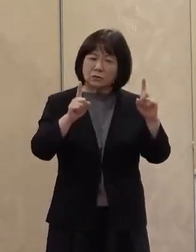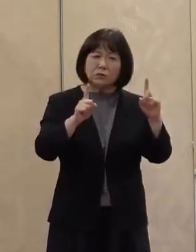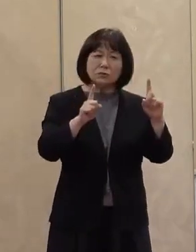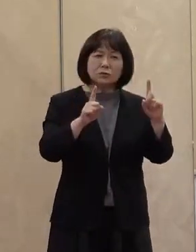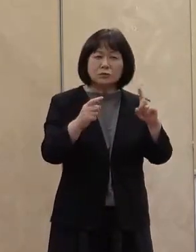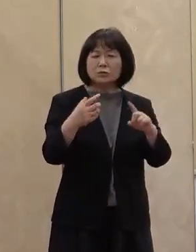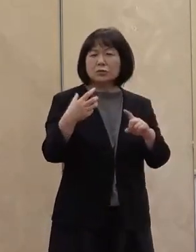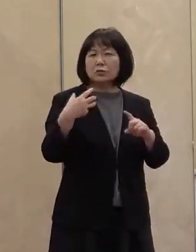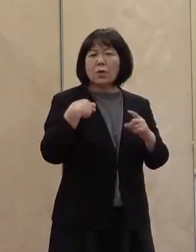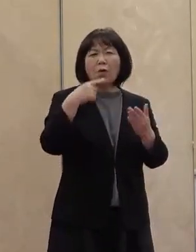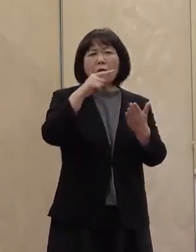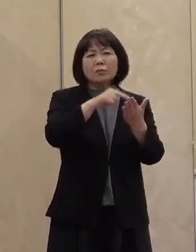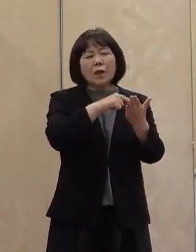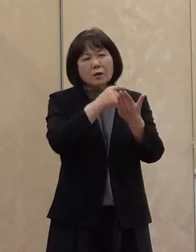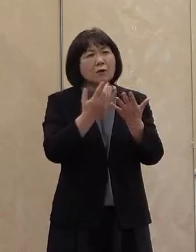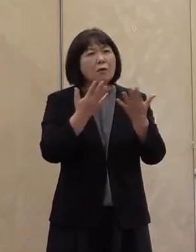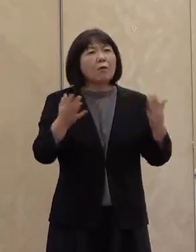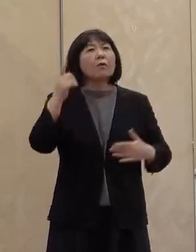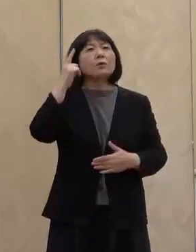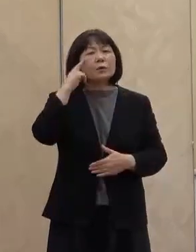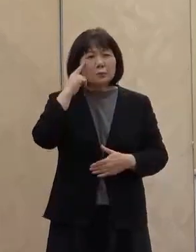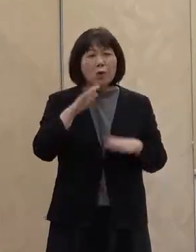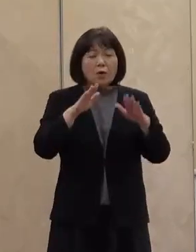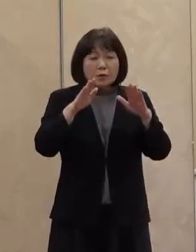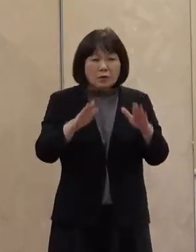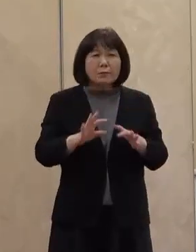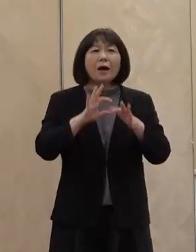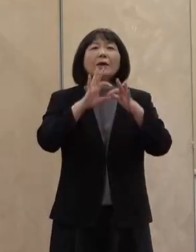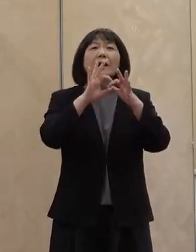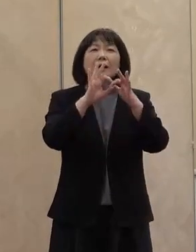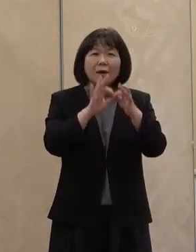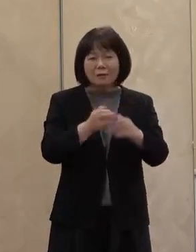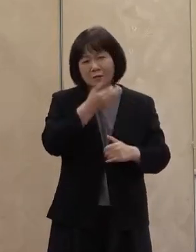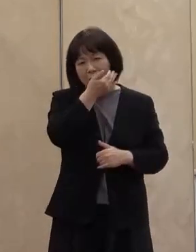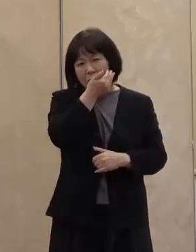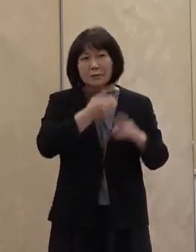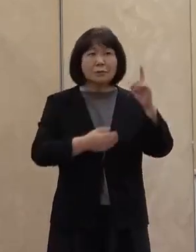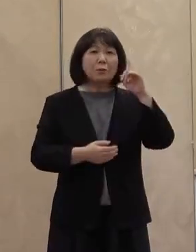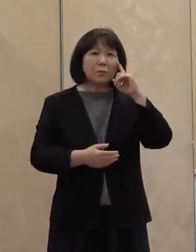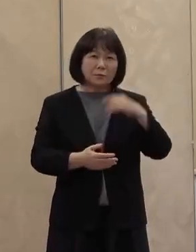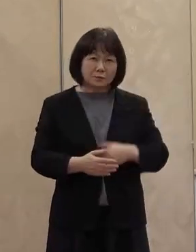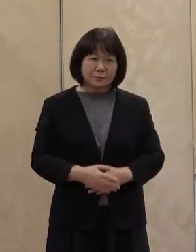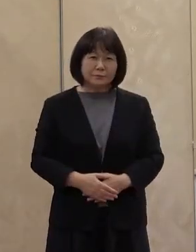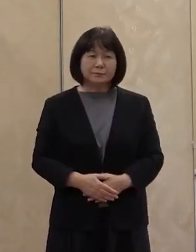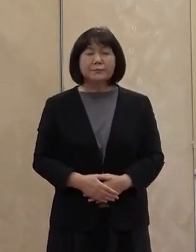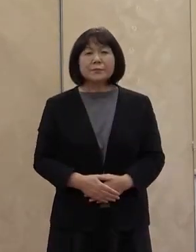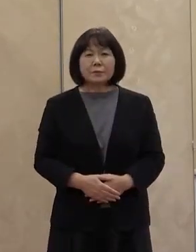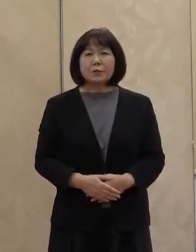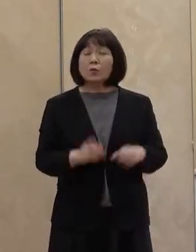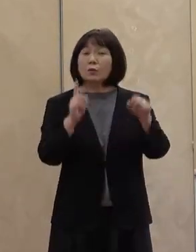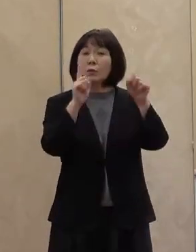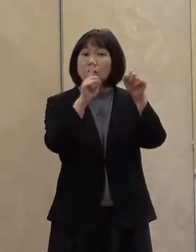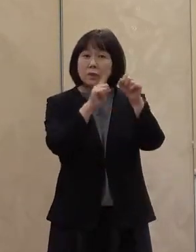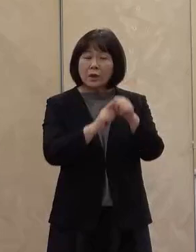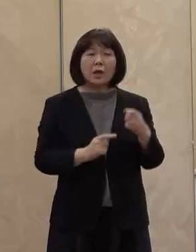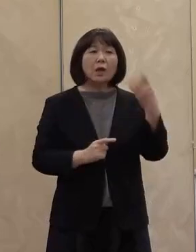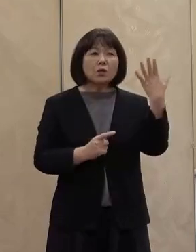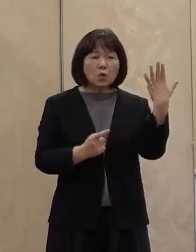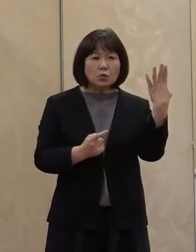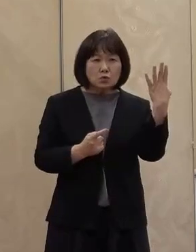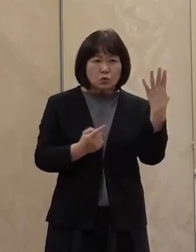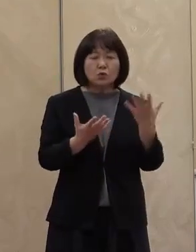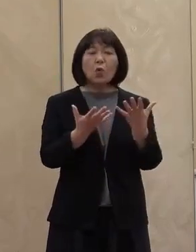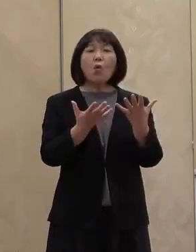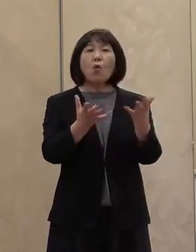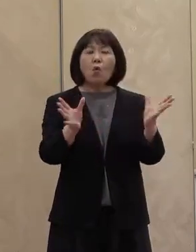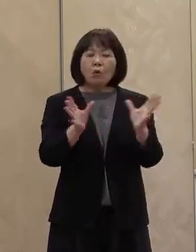いです。そういう時期だからこそ大きいのかもしれません。でこれをそういった趣旨から四大オーケストラの名曲